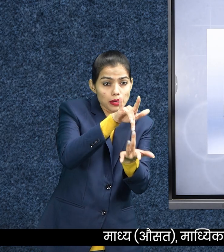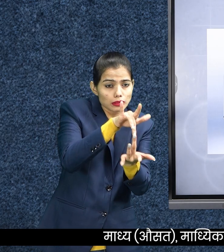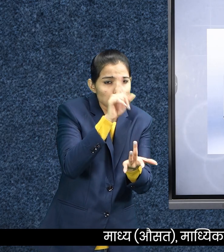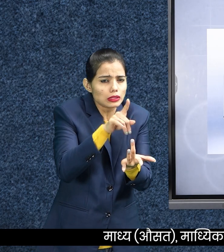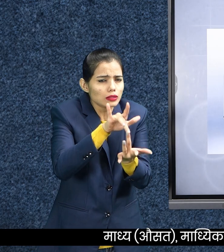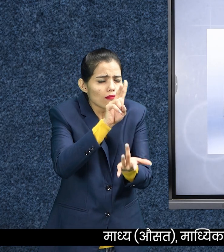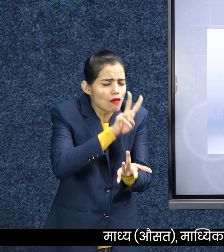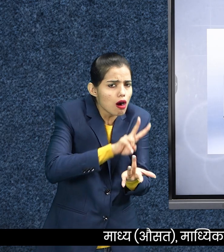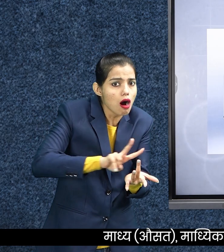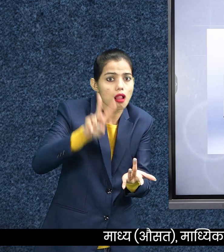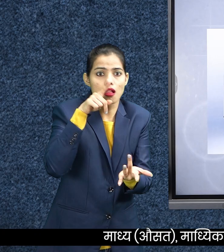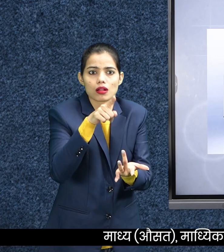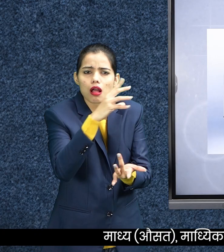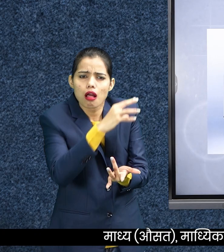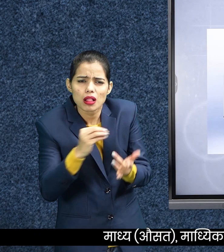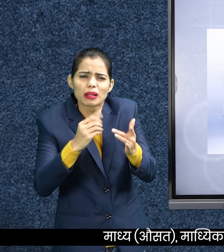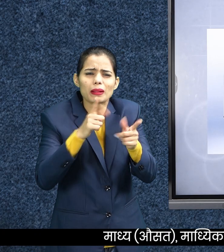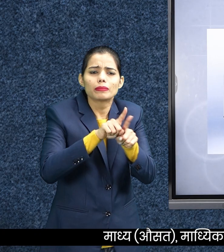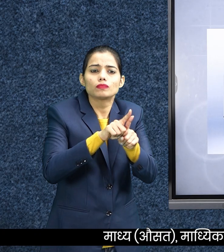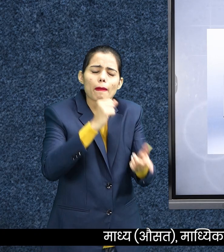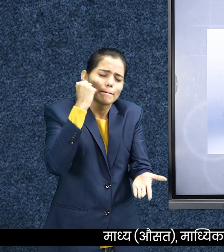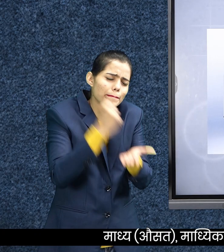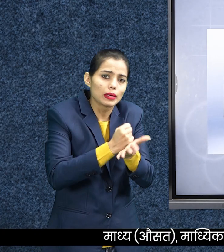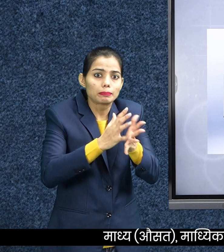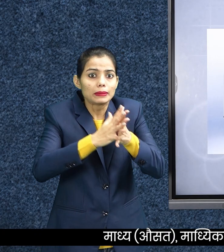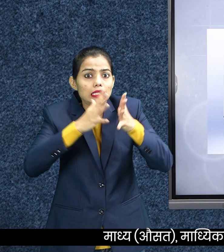मूल और बहुलक सबसे लगातार मूल्य।